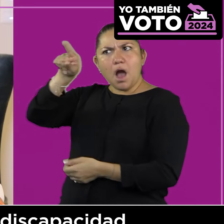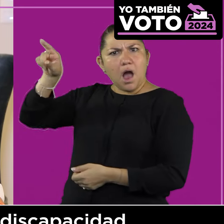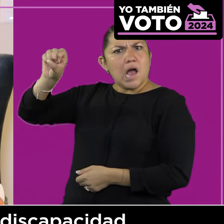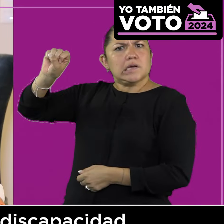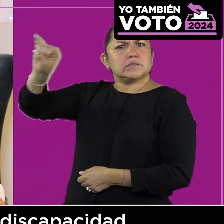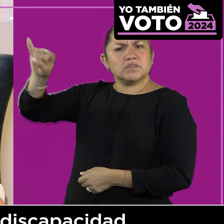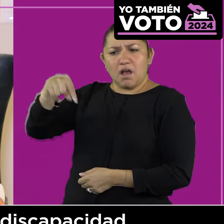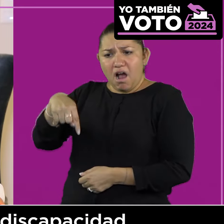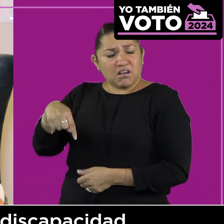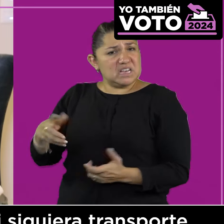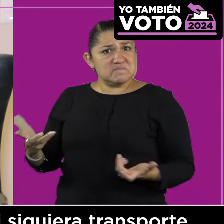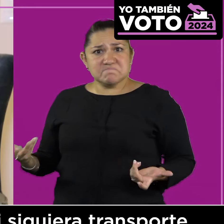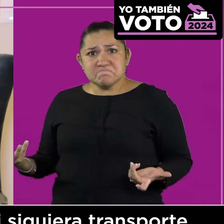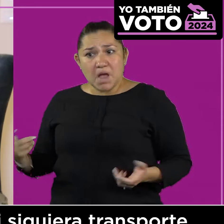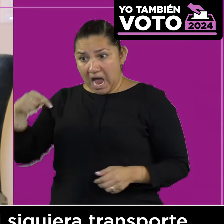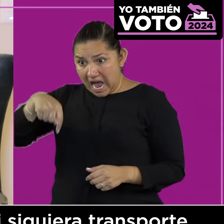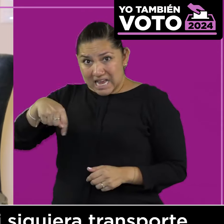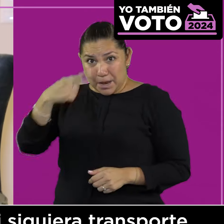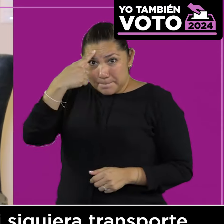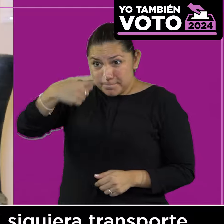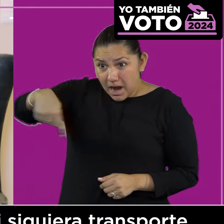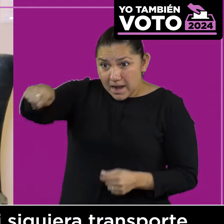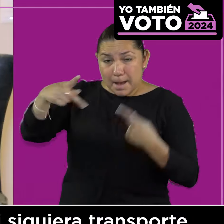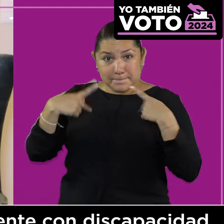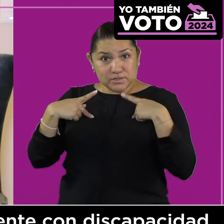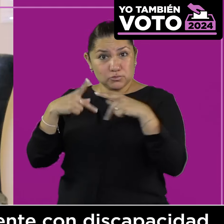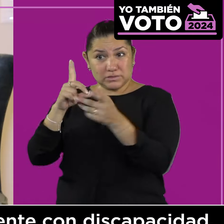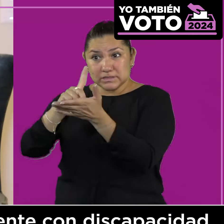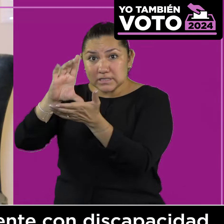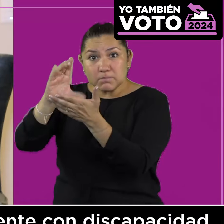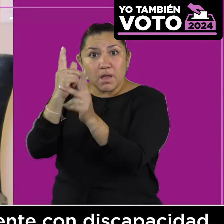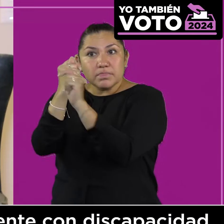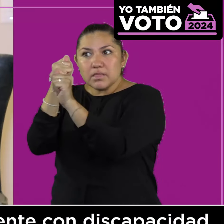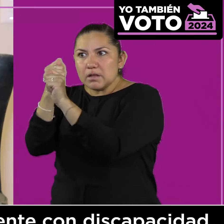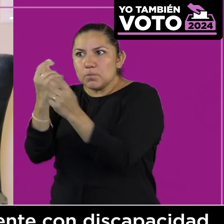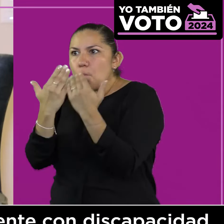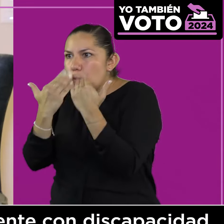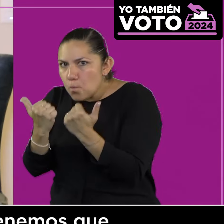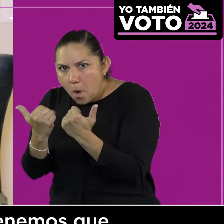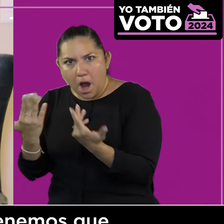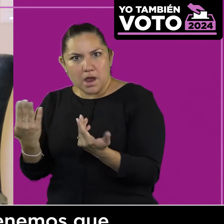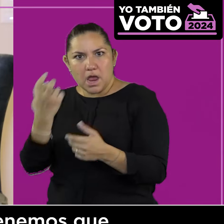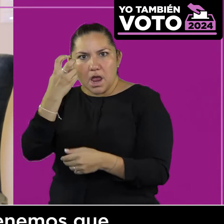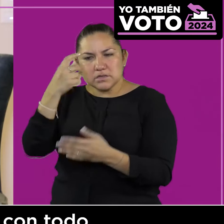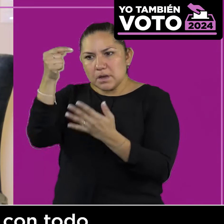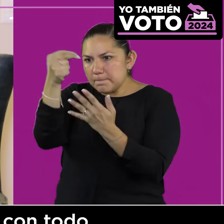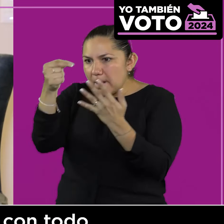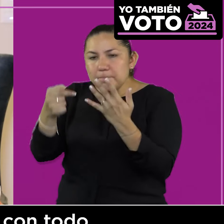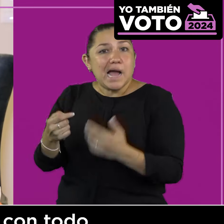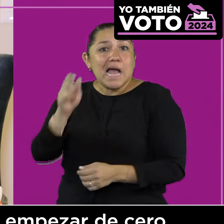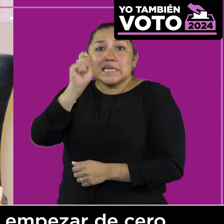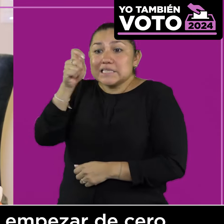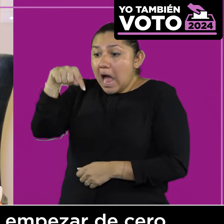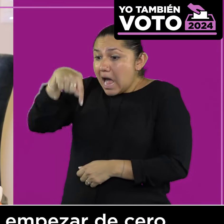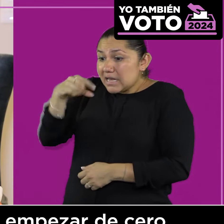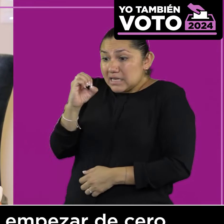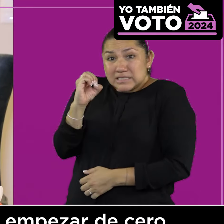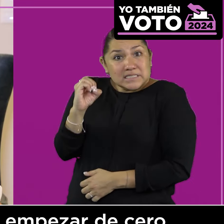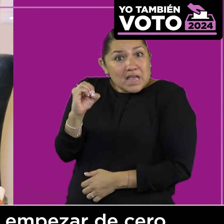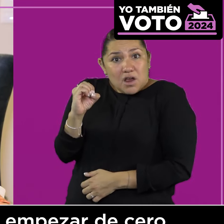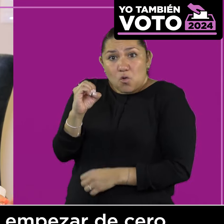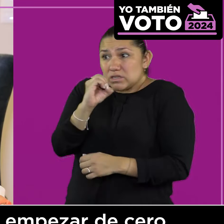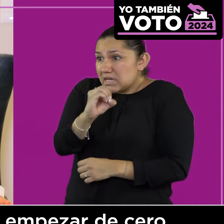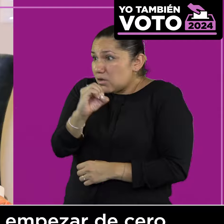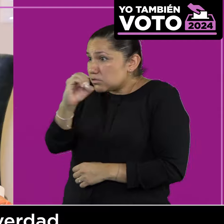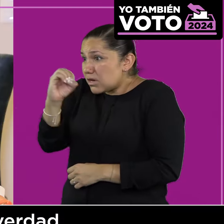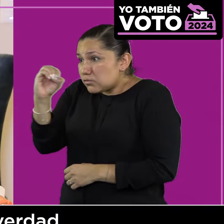con discapacidad aquí no tenemos ni siquiera transporte de calidad para la gente con discapacidad Entonces tenemos que empezar con todo porque aquí sí es